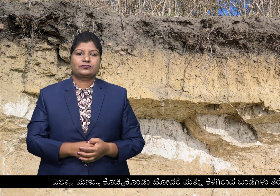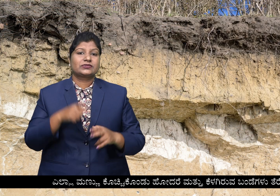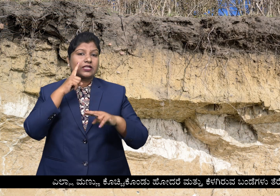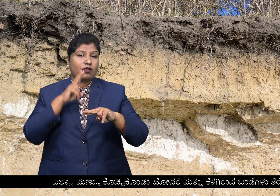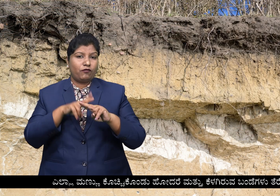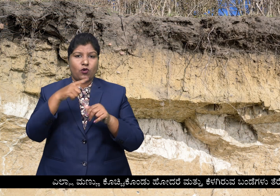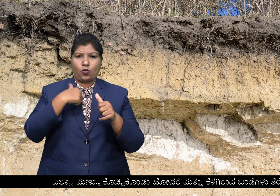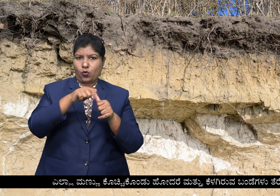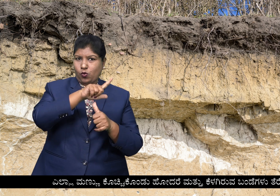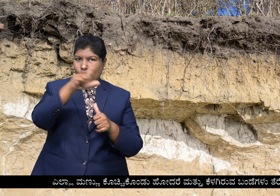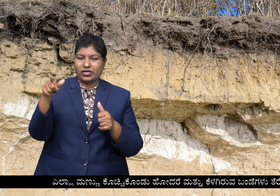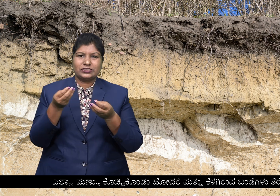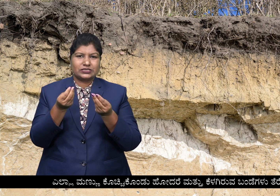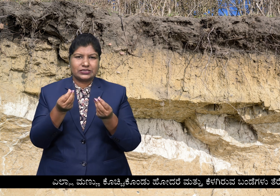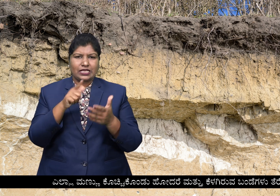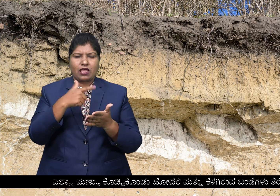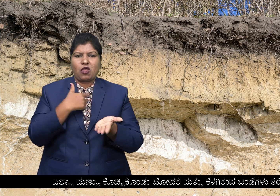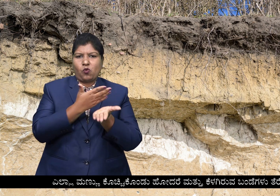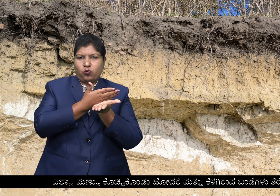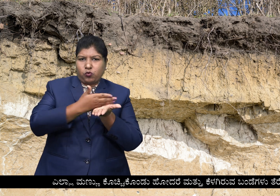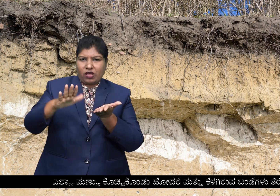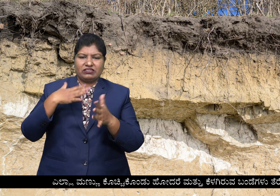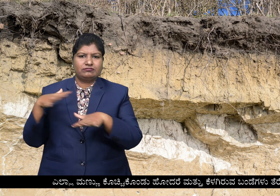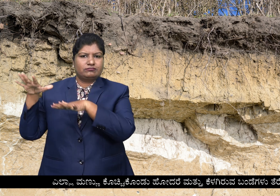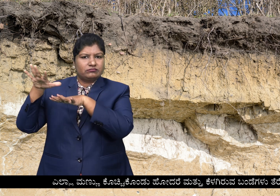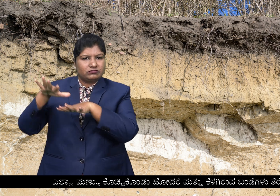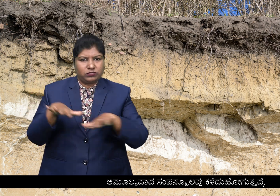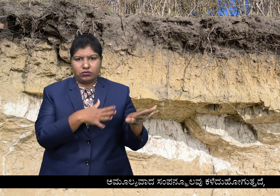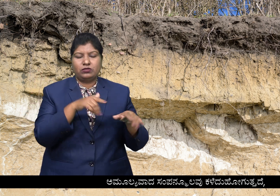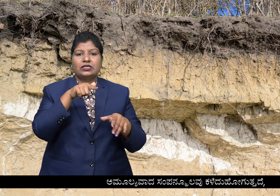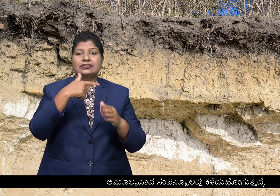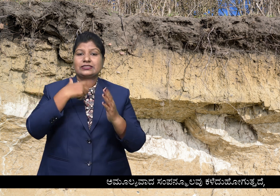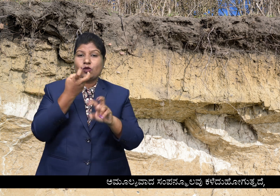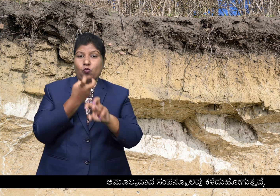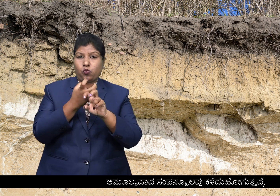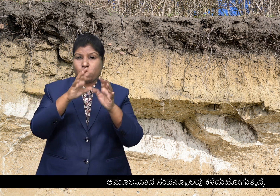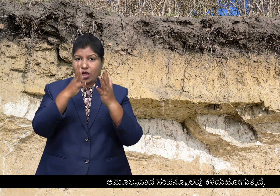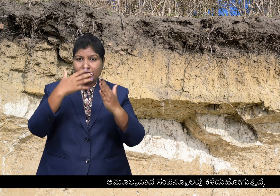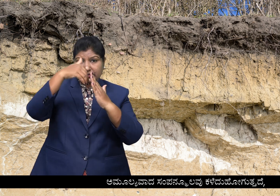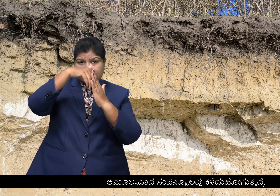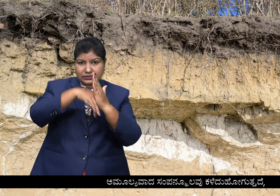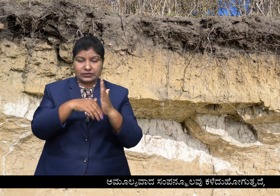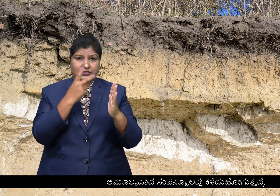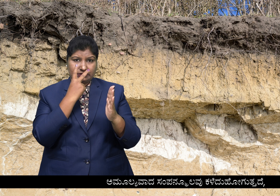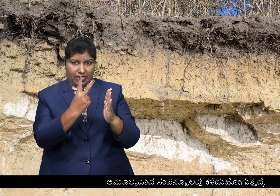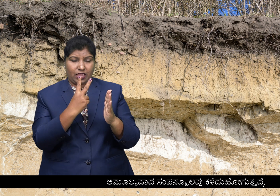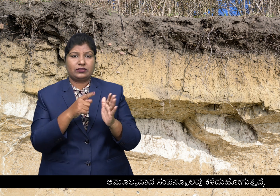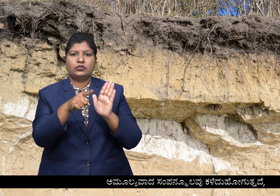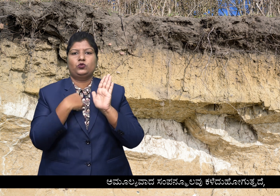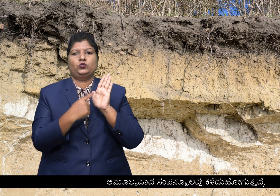ಎಲ್ಲ ಮಣ್ಣು ಕೊಚ್ಚಿಕೊಂಡು ಹೋದರೆ ಮತ್ತು ಕೆಳಗಿರುವ ಬಂಡೆಗಳು ತೆರೆದುಕೊಂಡರೆ ಅಮೂಲ್ಯವಾದ ಸಂಪನ್ಮೂಲವು ಕಳೆದು